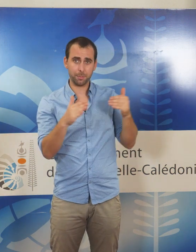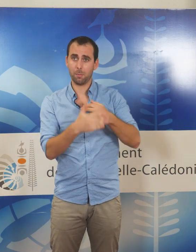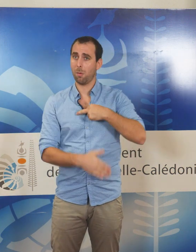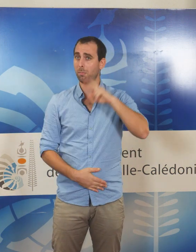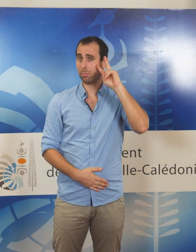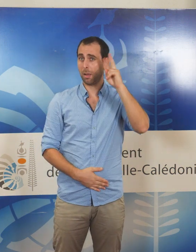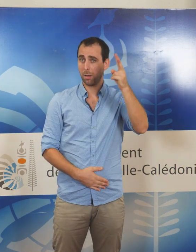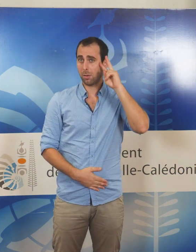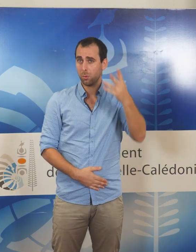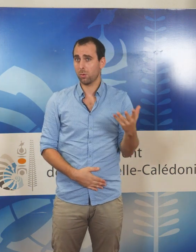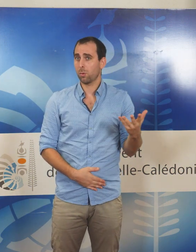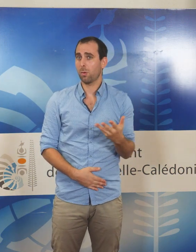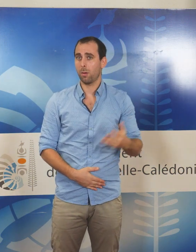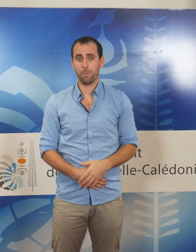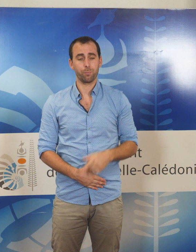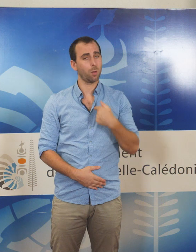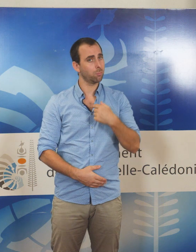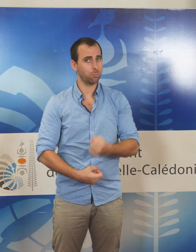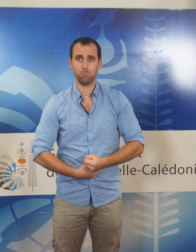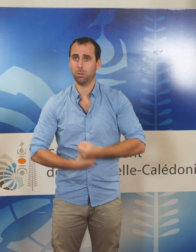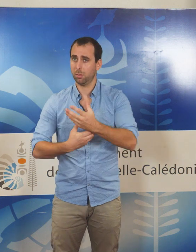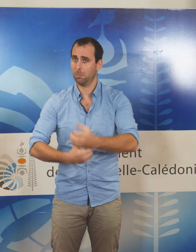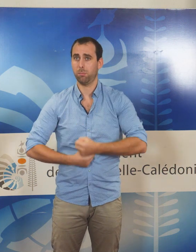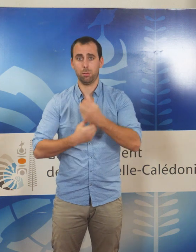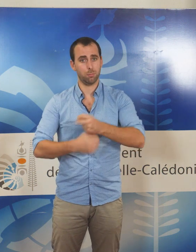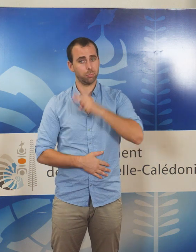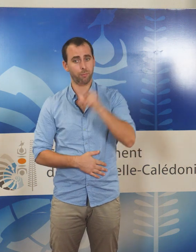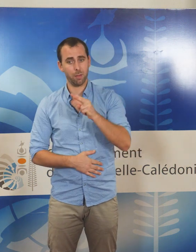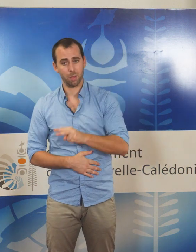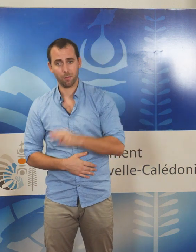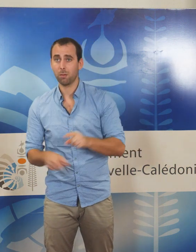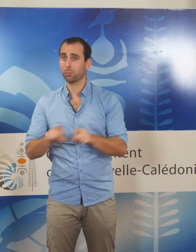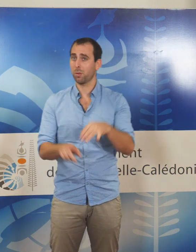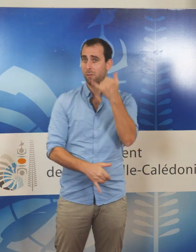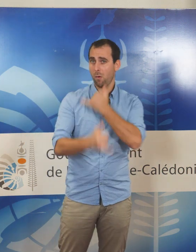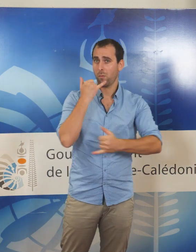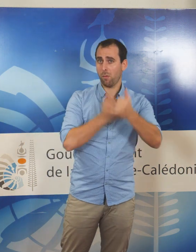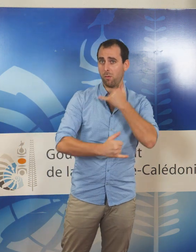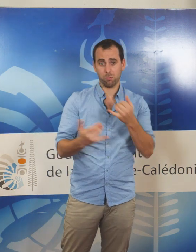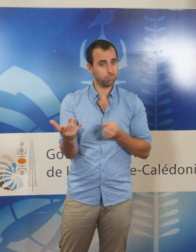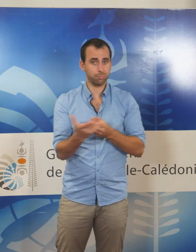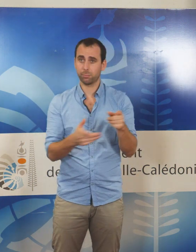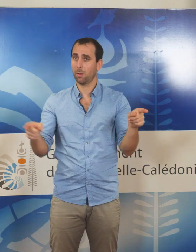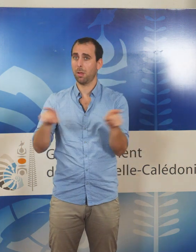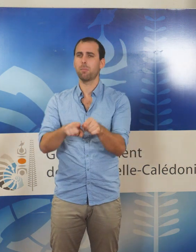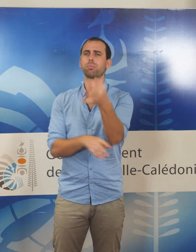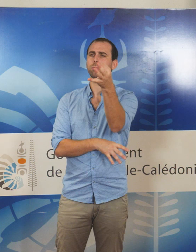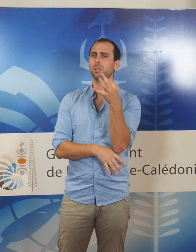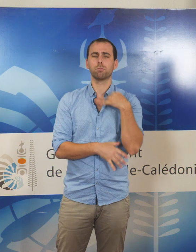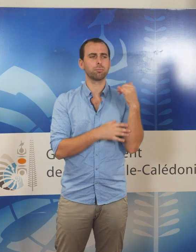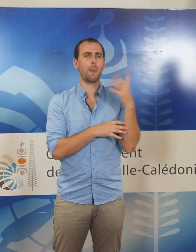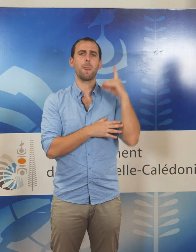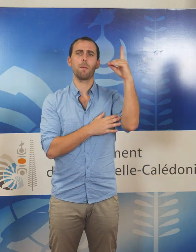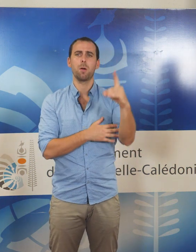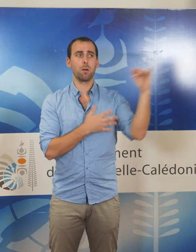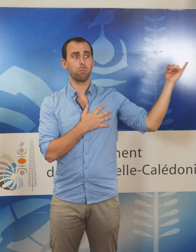c'est vous dire avec exactitude ce qui était vrai et ce qui n'était pas vrai. C'est-à-dire que vous parlez d'un vol qui arrive dimanche. Est-ce